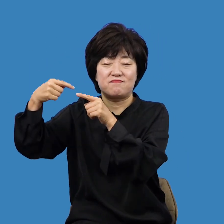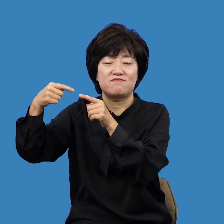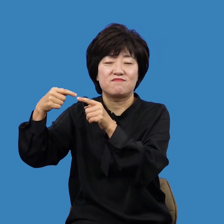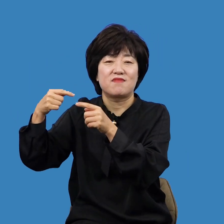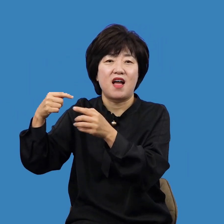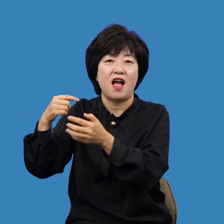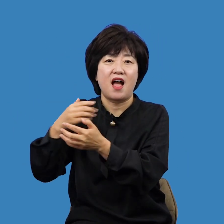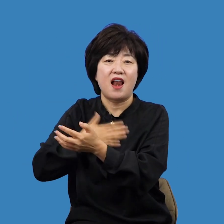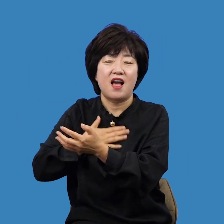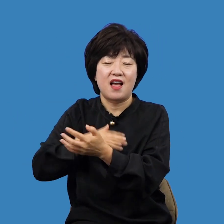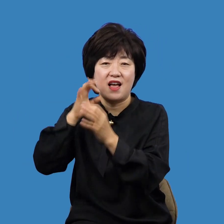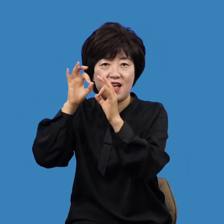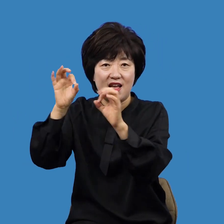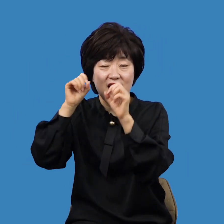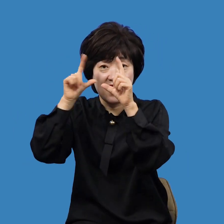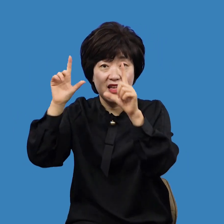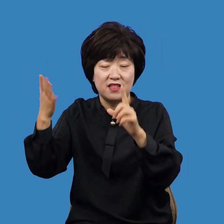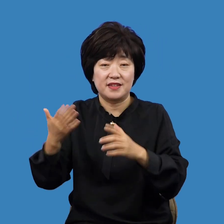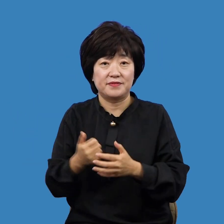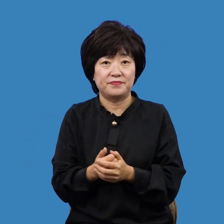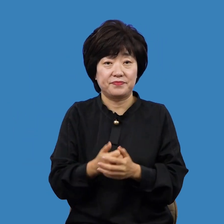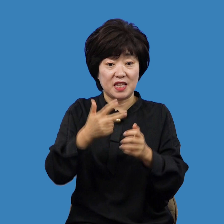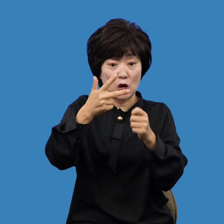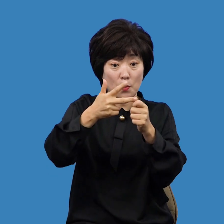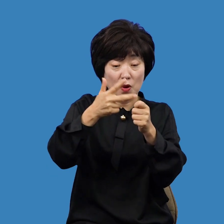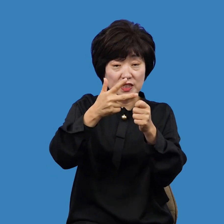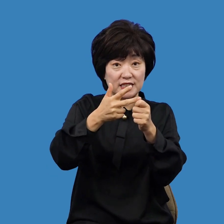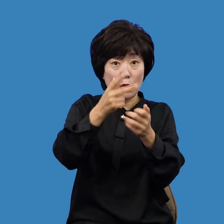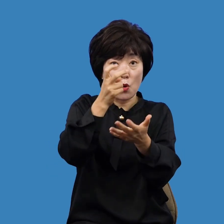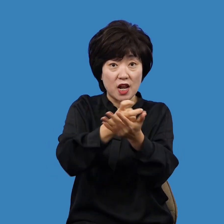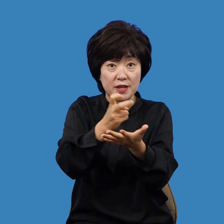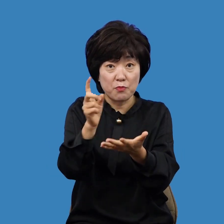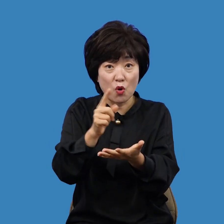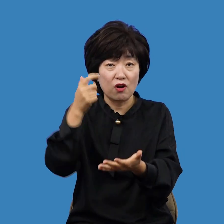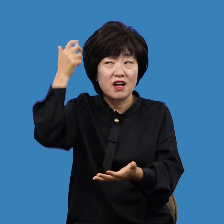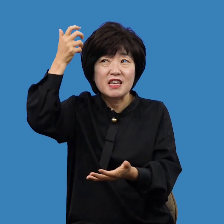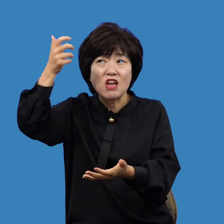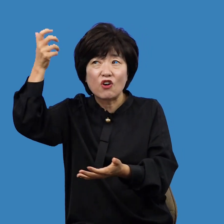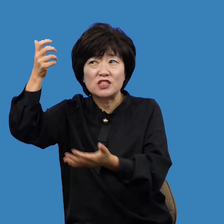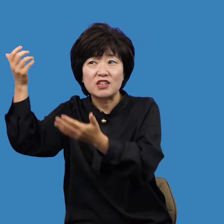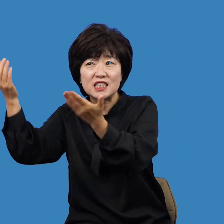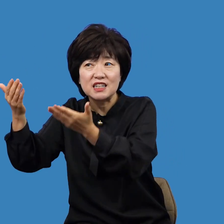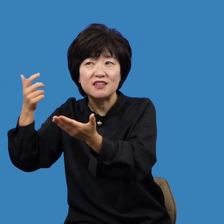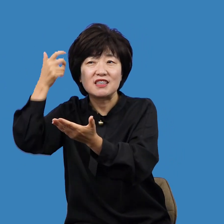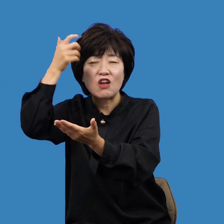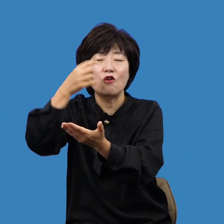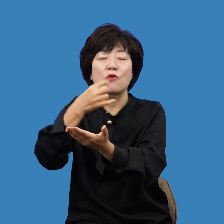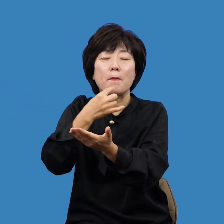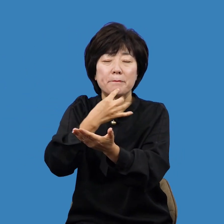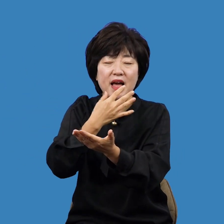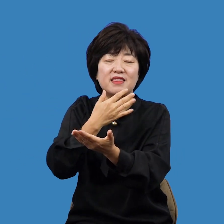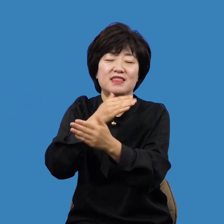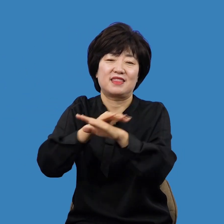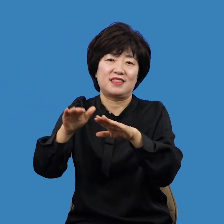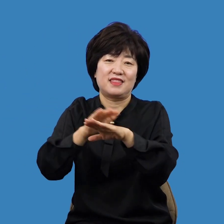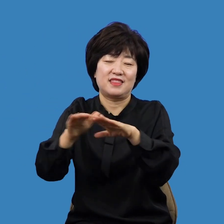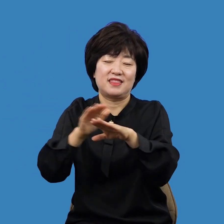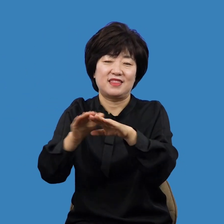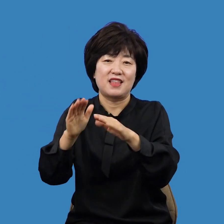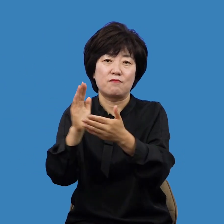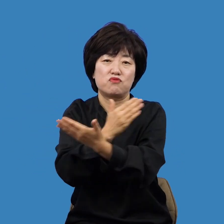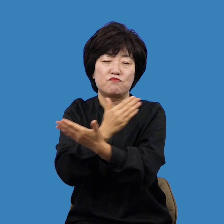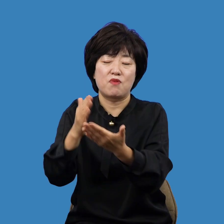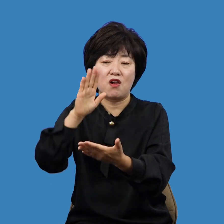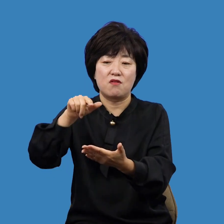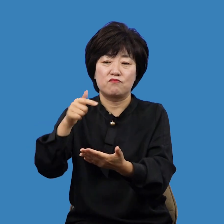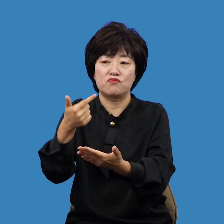여기 보면 7번째 원리가 있는데 7번째 원리는 영적인 일은 영적으로만 분별된다는 거예요. 영적인 일은